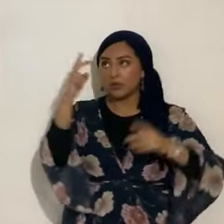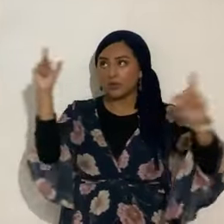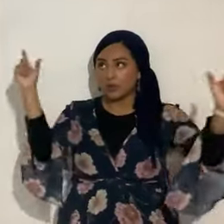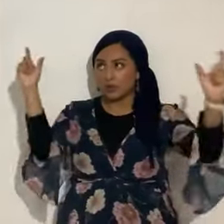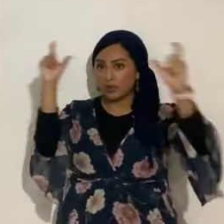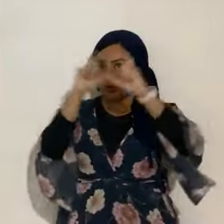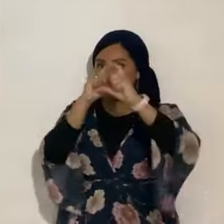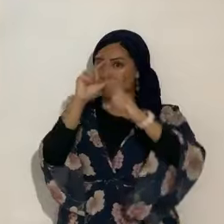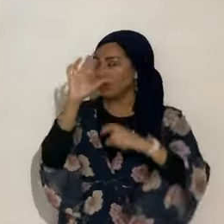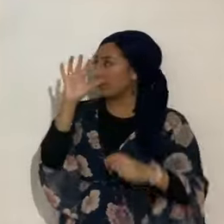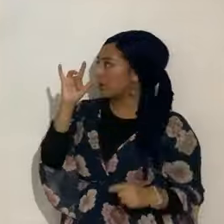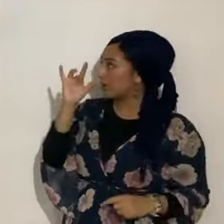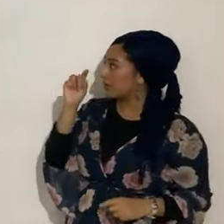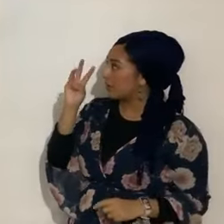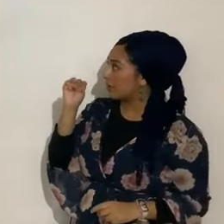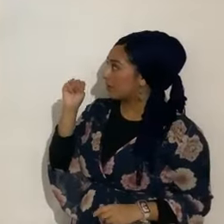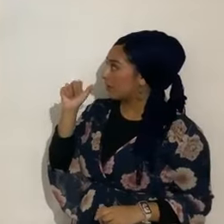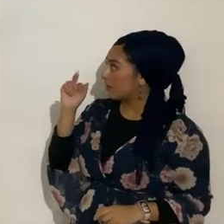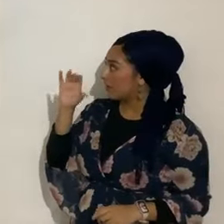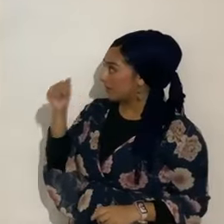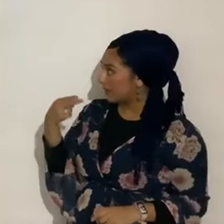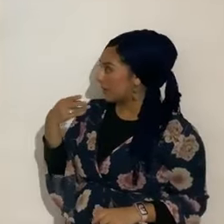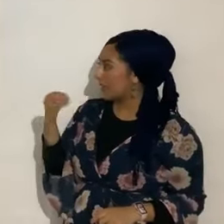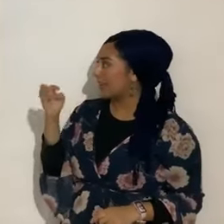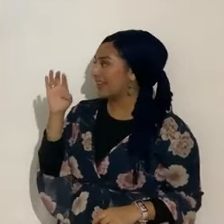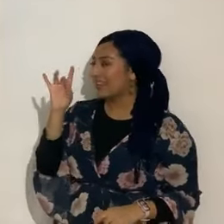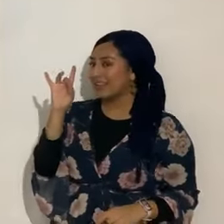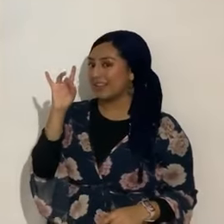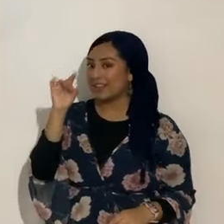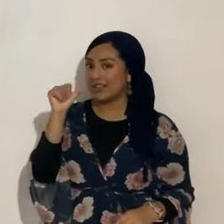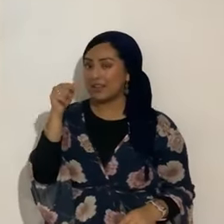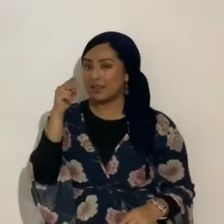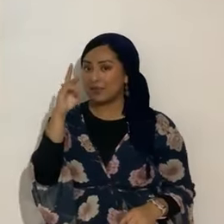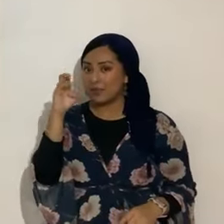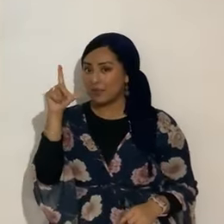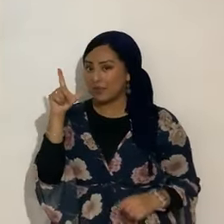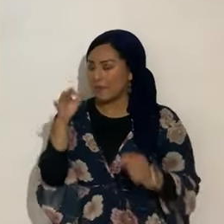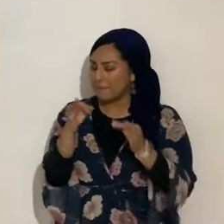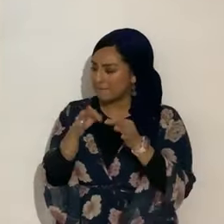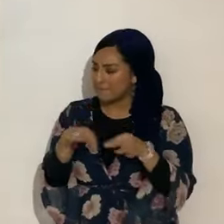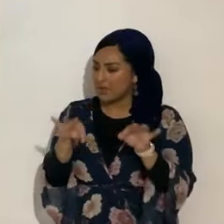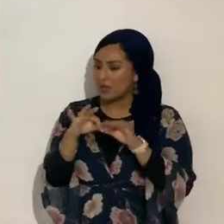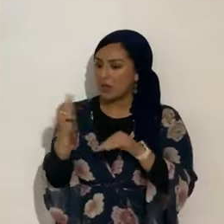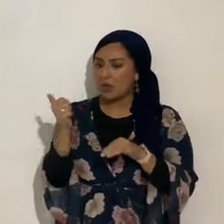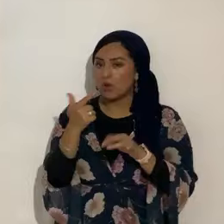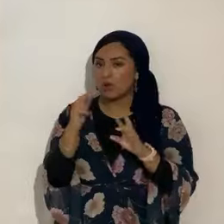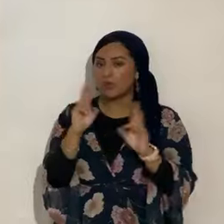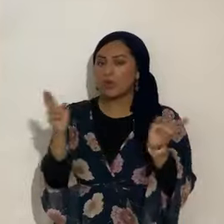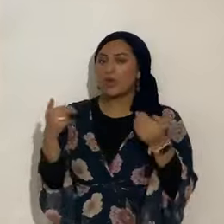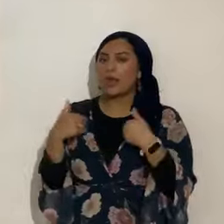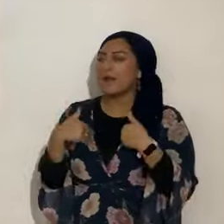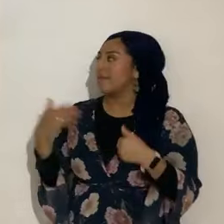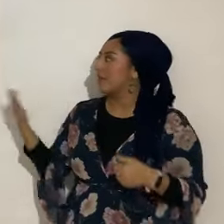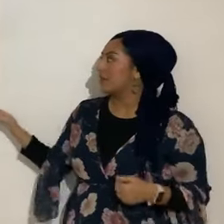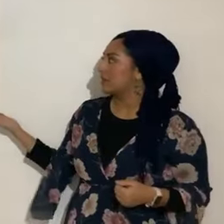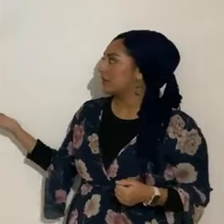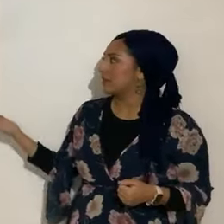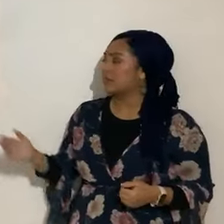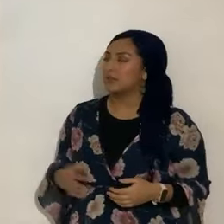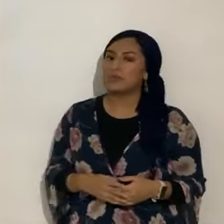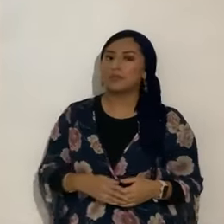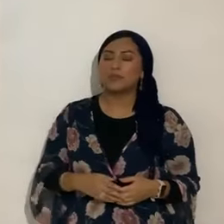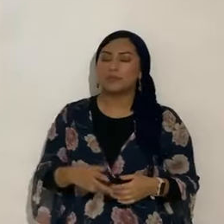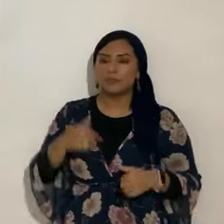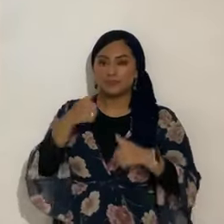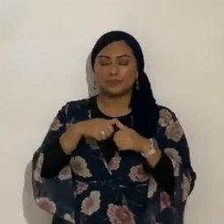el eclipse del 25 de marzo y del 8 de abril. Es muy importante que ya todos tengan la revista, ¿sí?